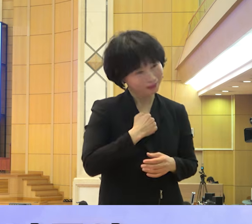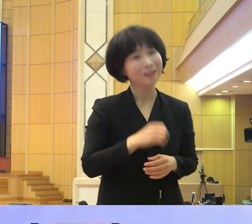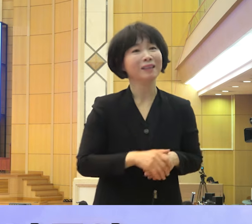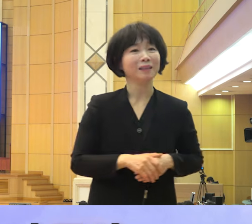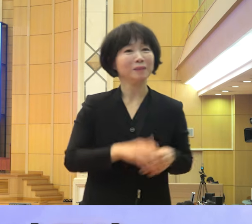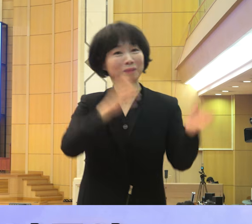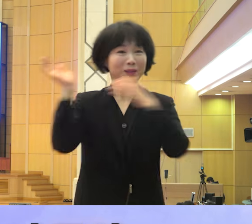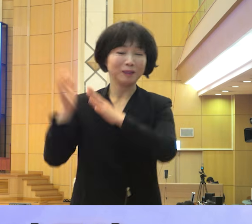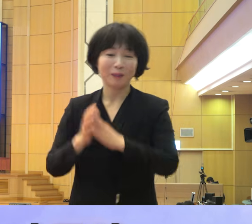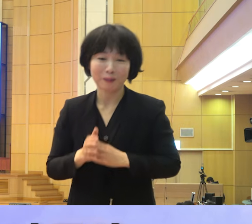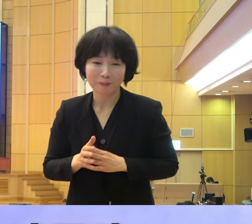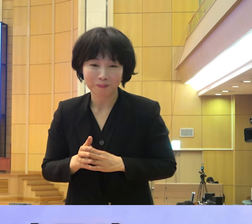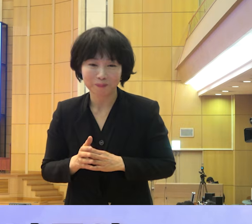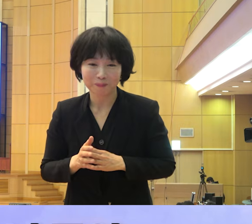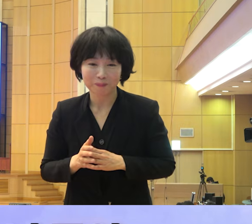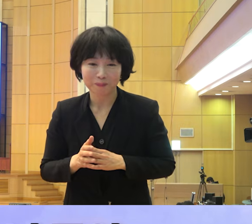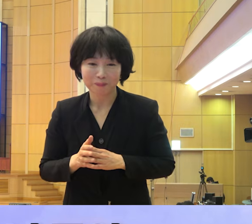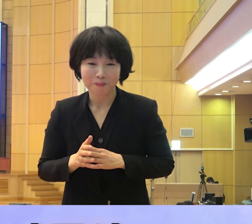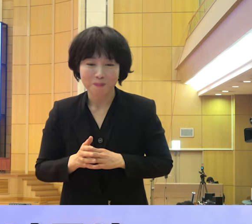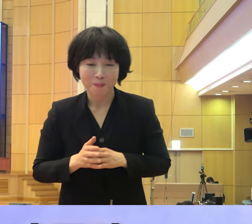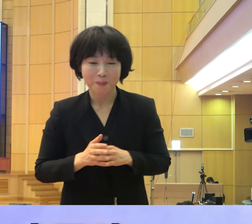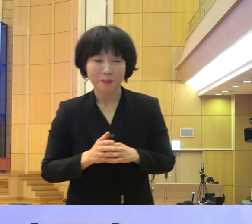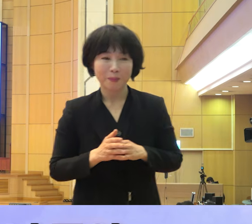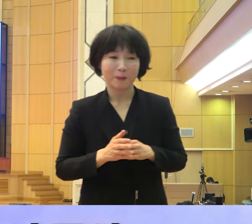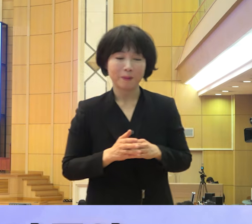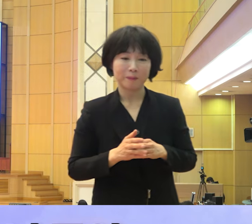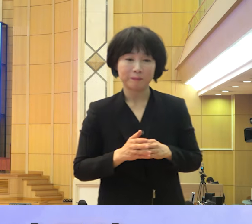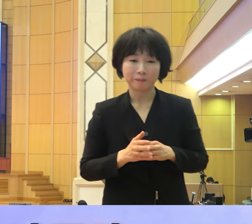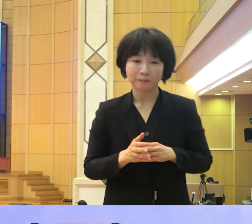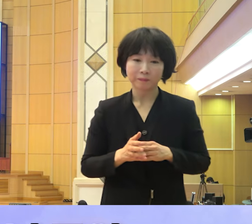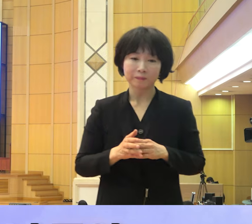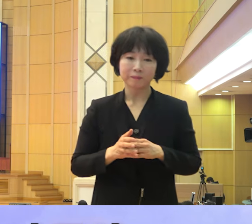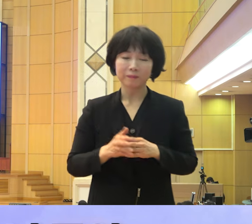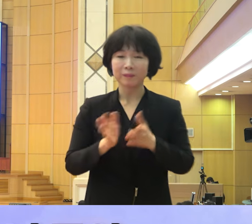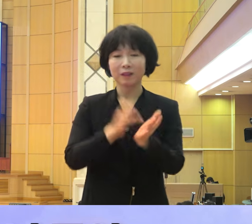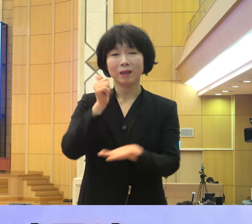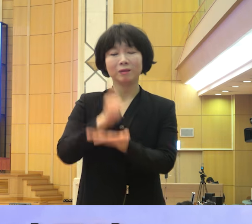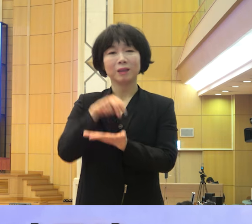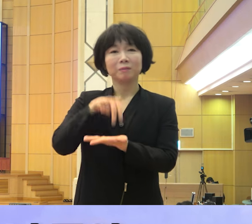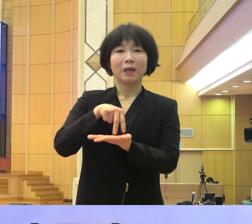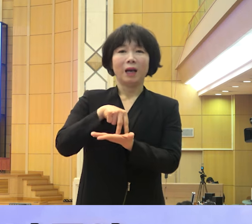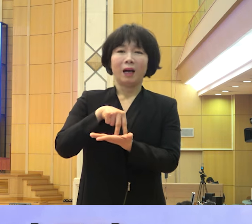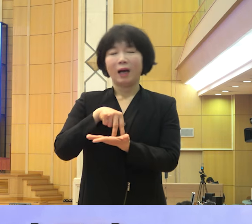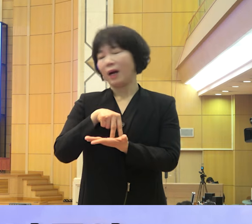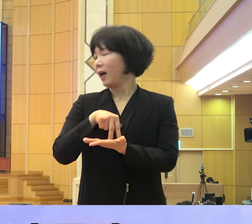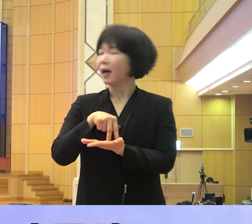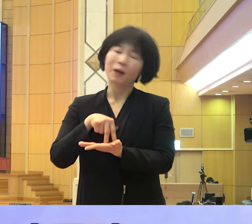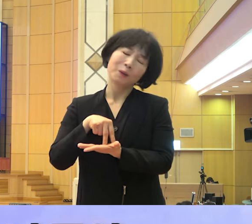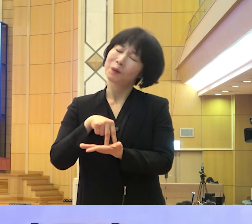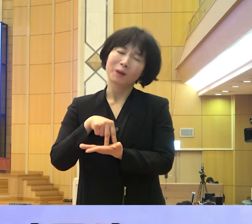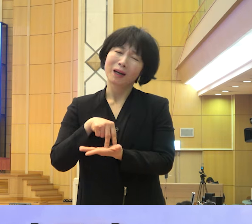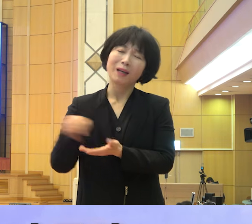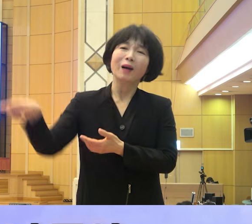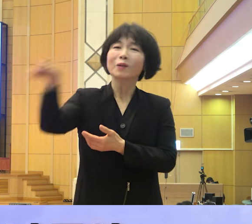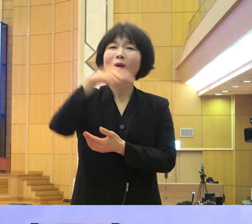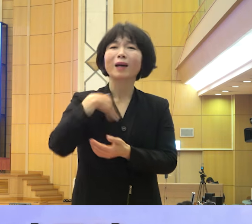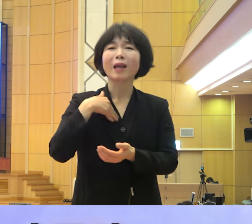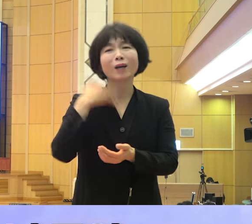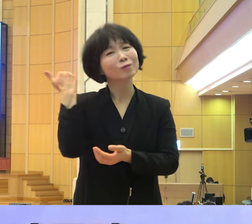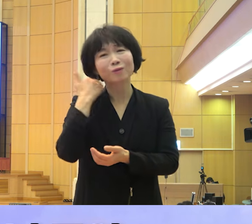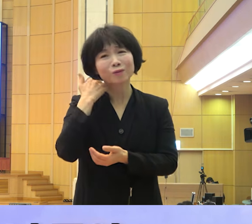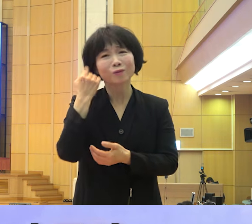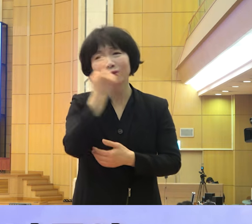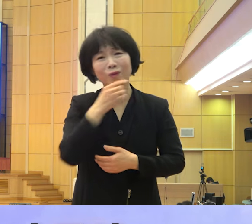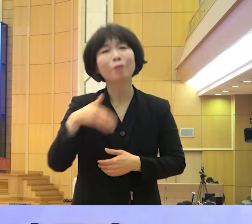15절에 그러면 사람들은 그렇다 치고 예수님의 제자들은 너희는 나를 누구로 하냐, 그걸 물어보는 거예요.